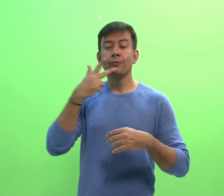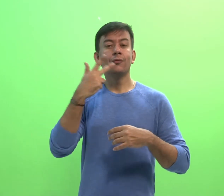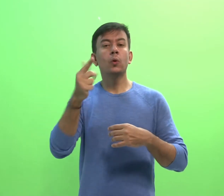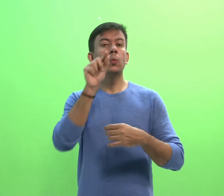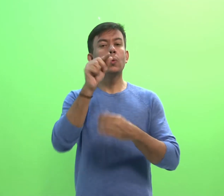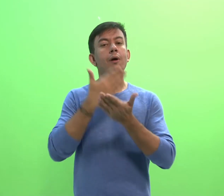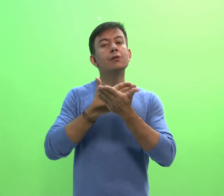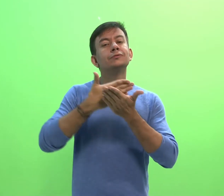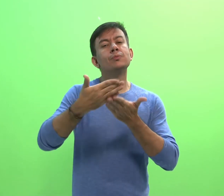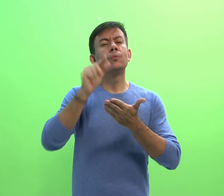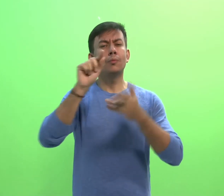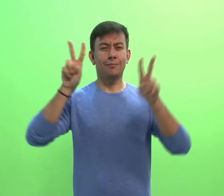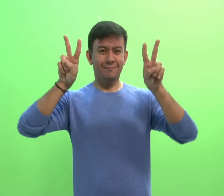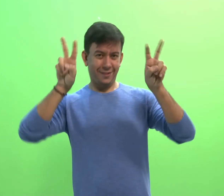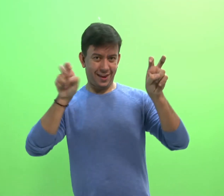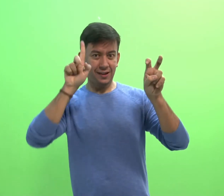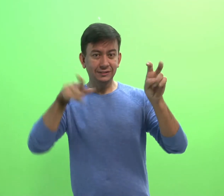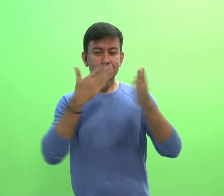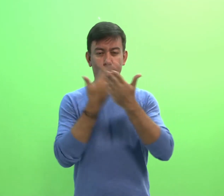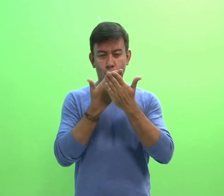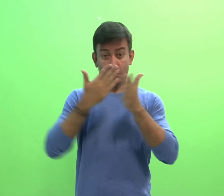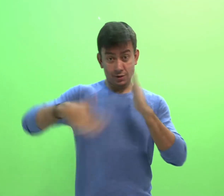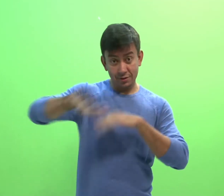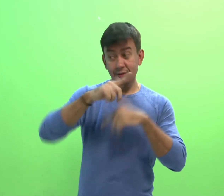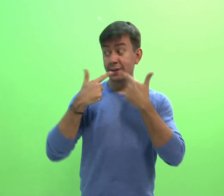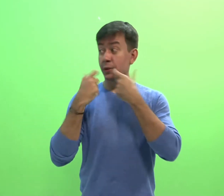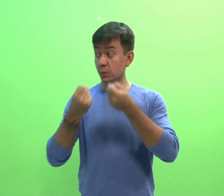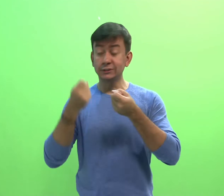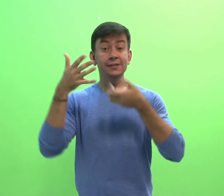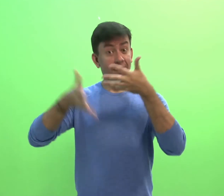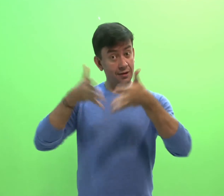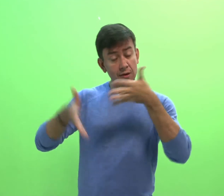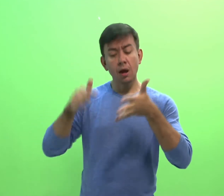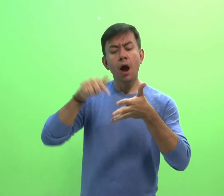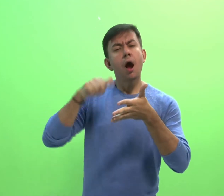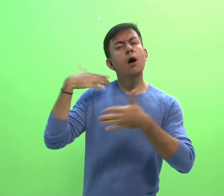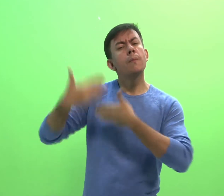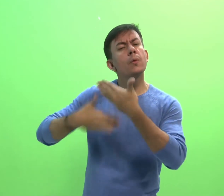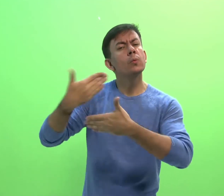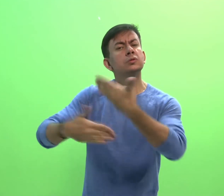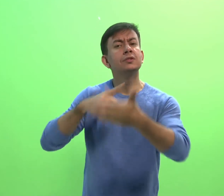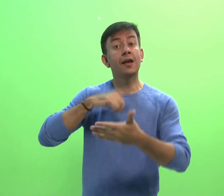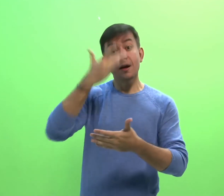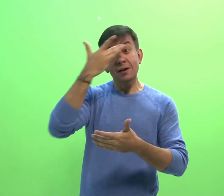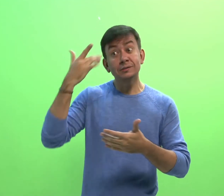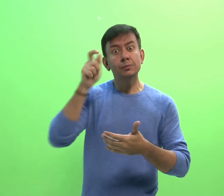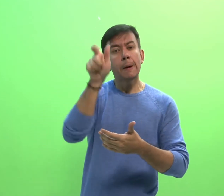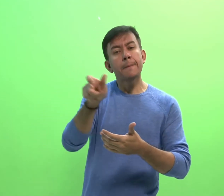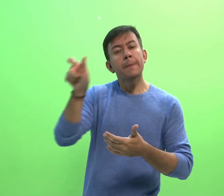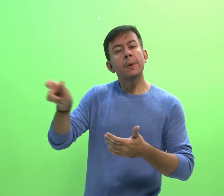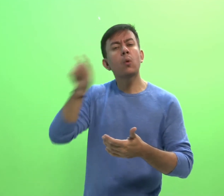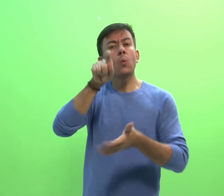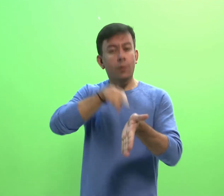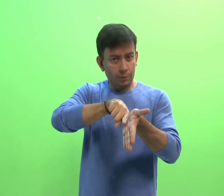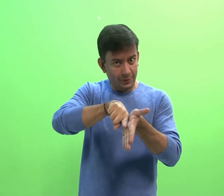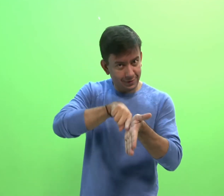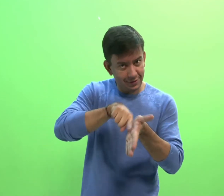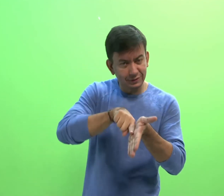Bem, o slide mostrou aquele tema sobre estudo da área da linguística. Então, temos um processo em